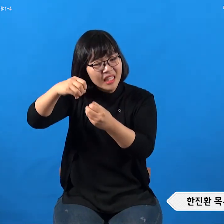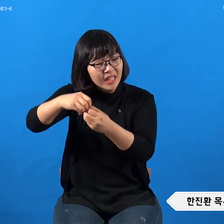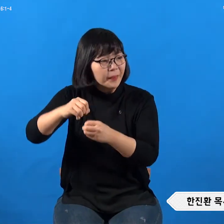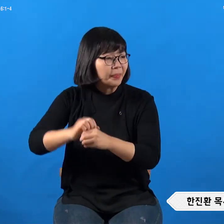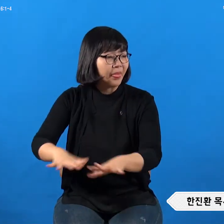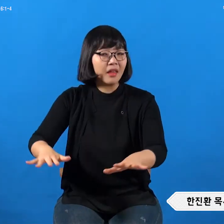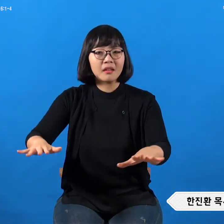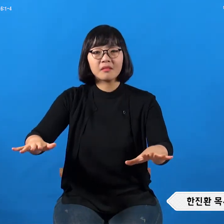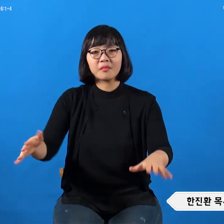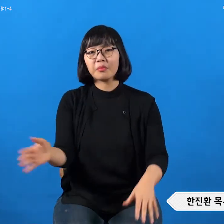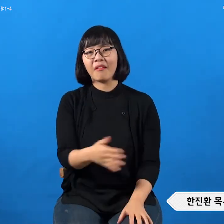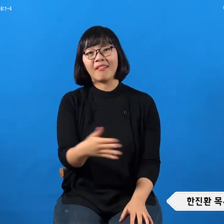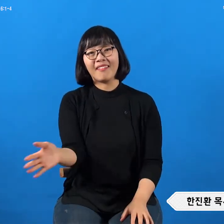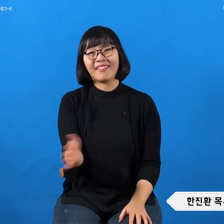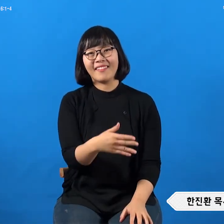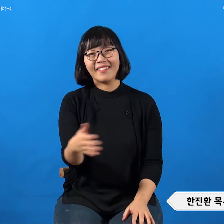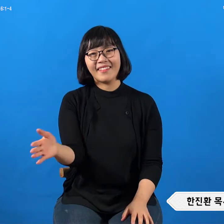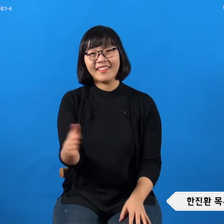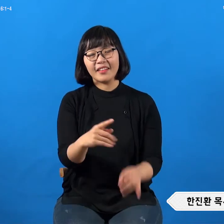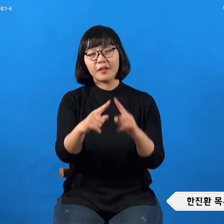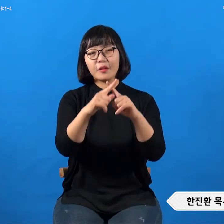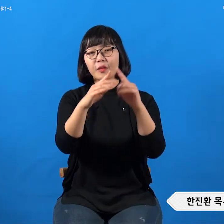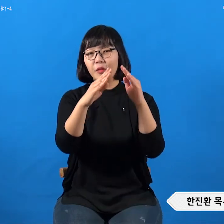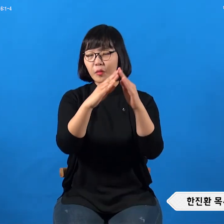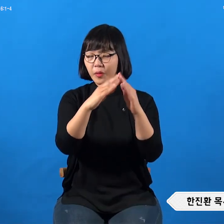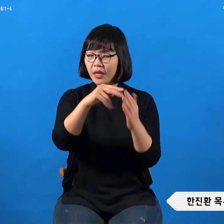없어져 버리고 교회에 따라서